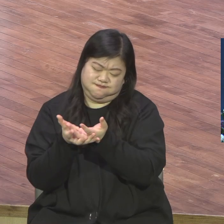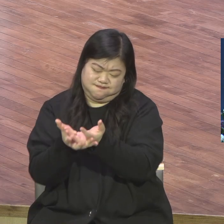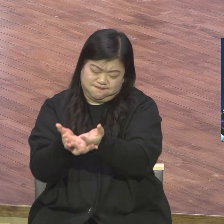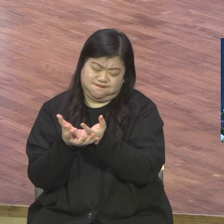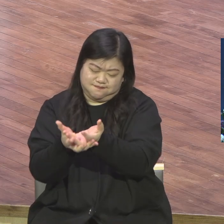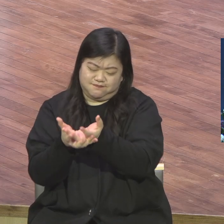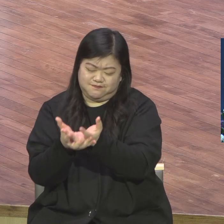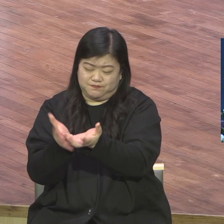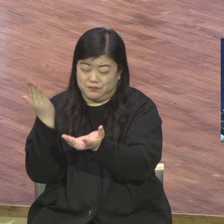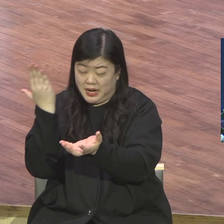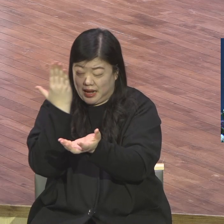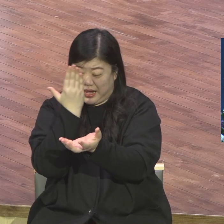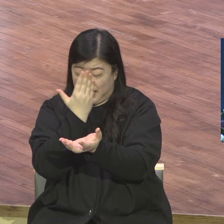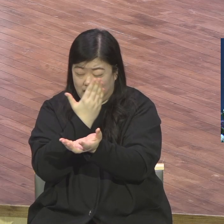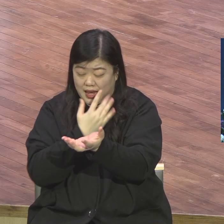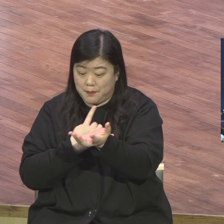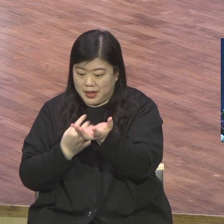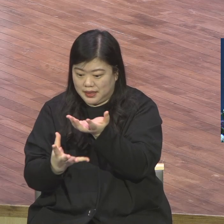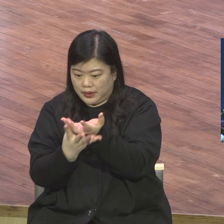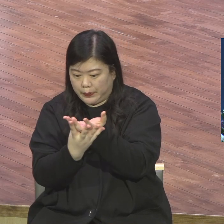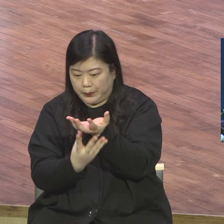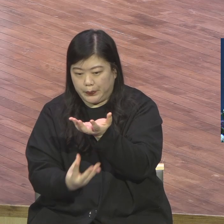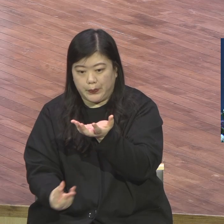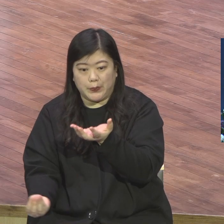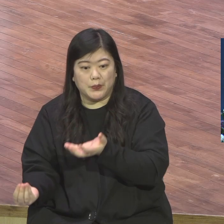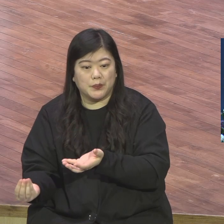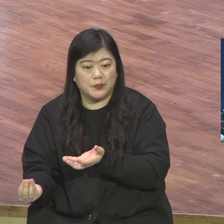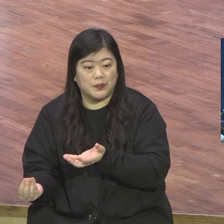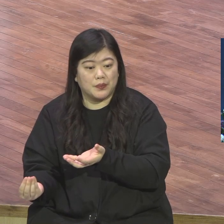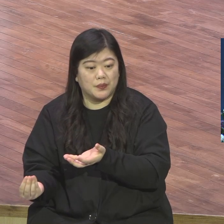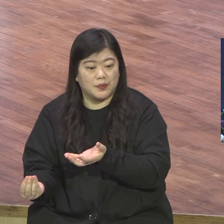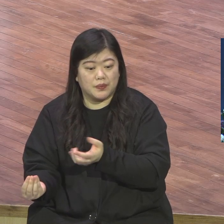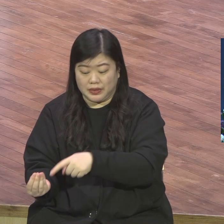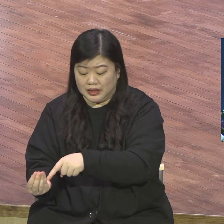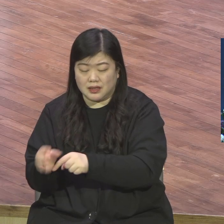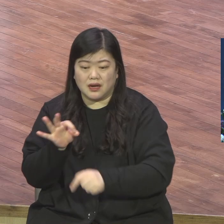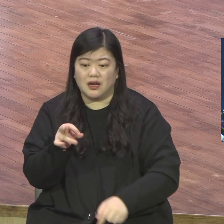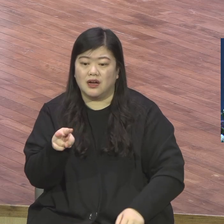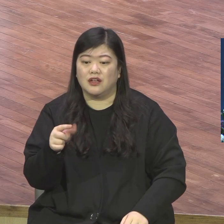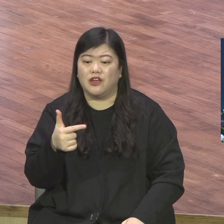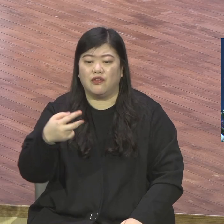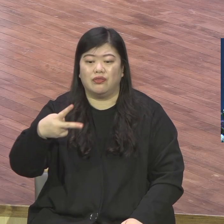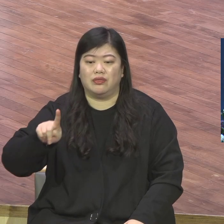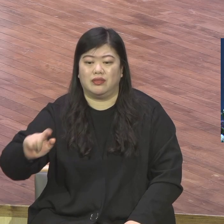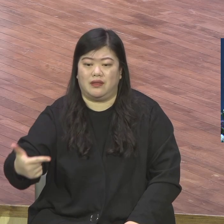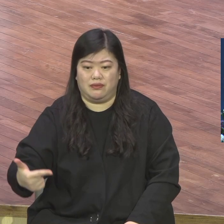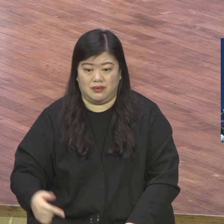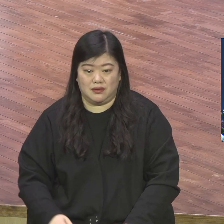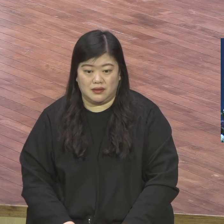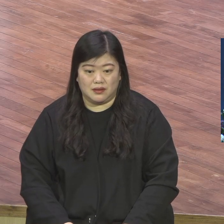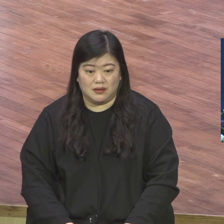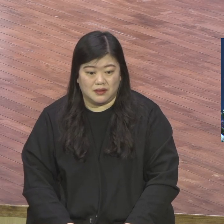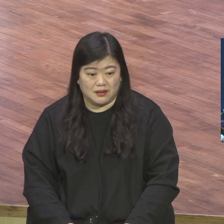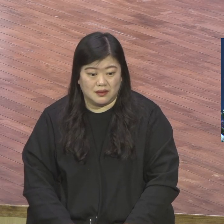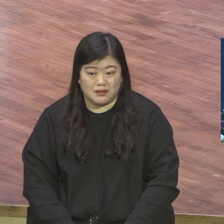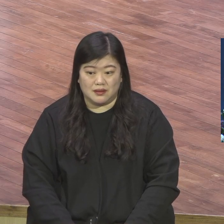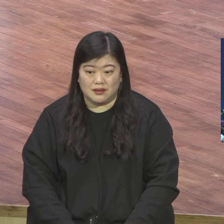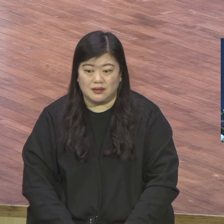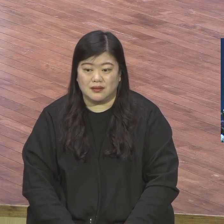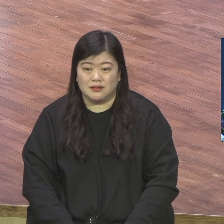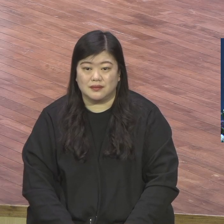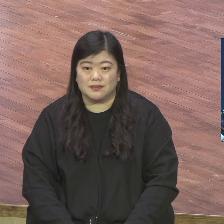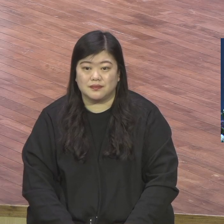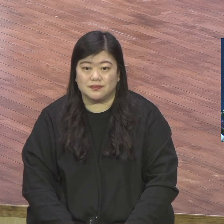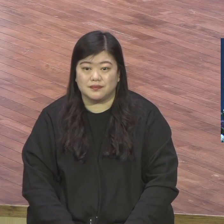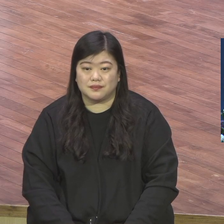건강에 전혀 필요 없는 뭐요? 군살들을 빼내버려. 쓸데없는 군살들. 싹 다